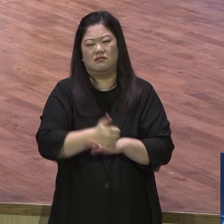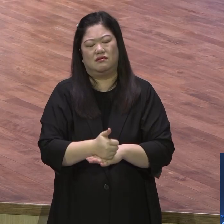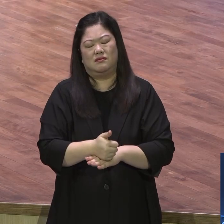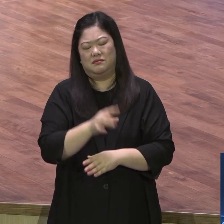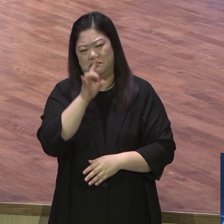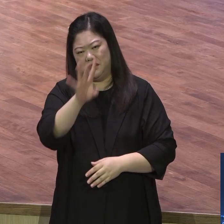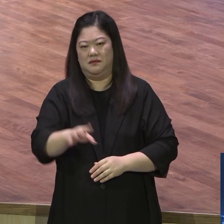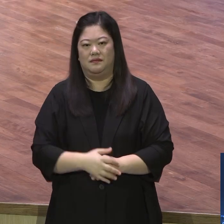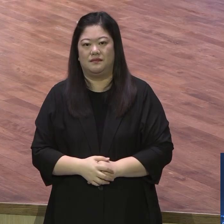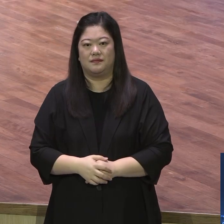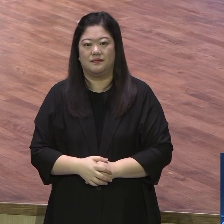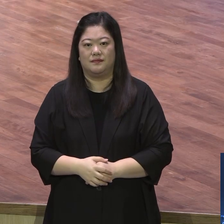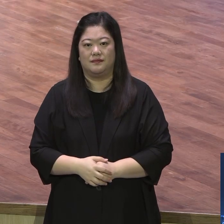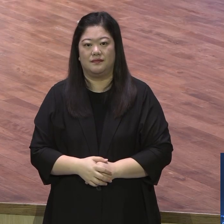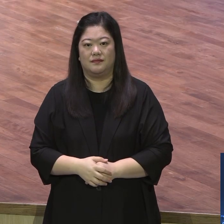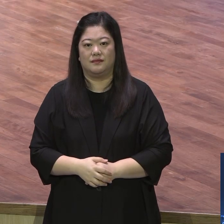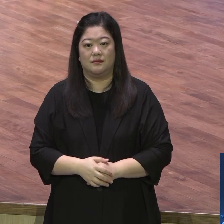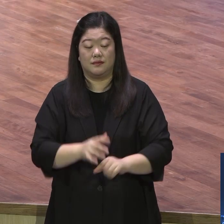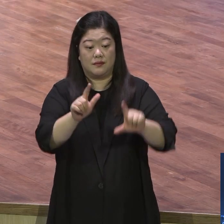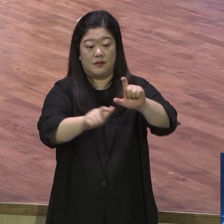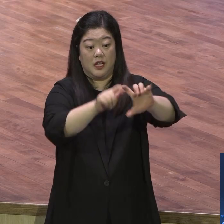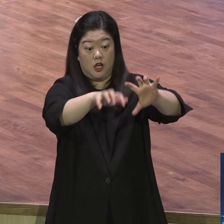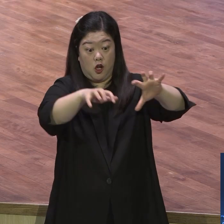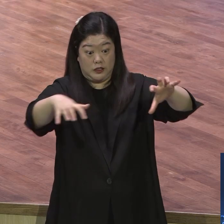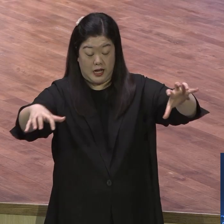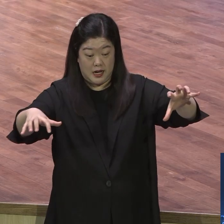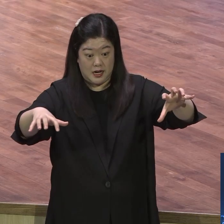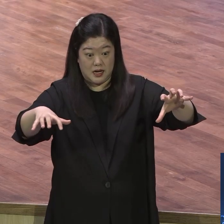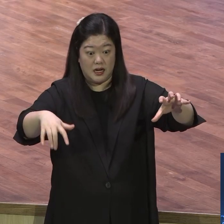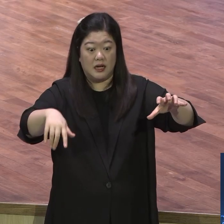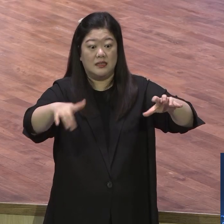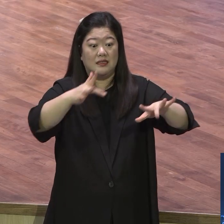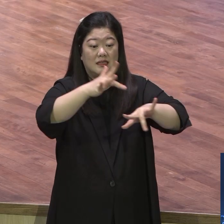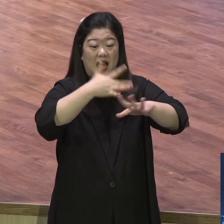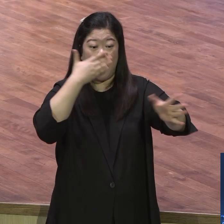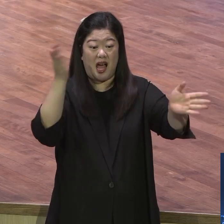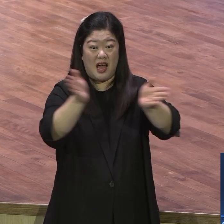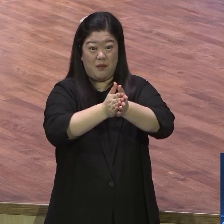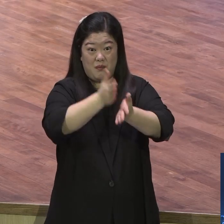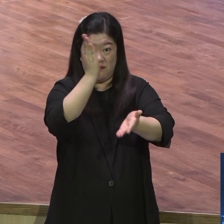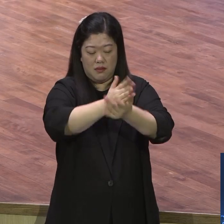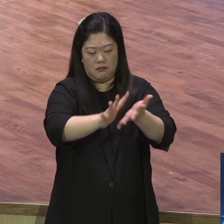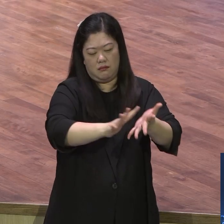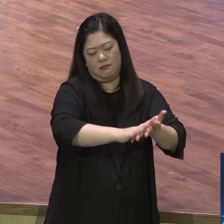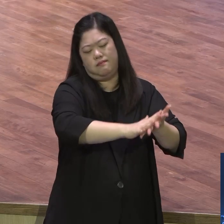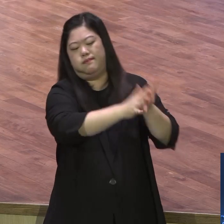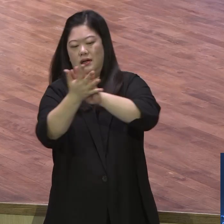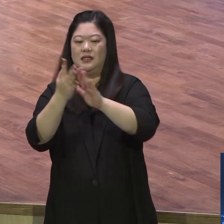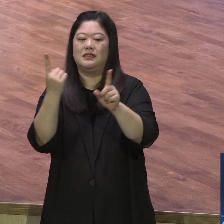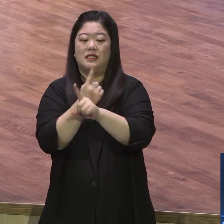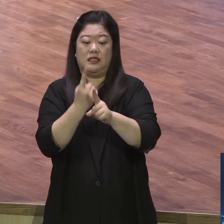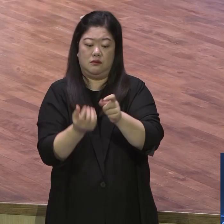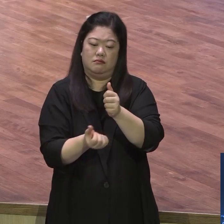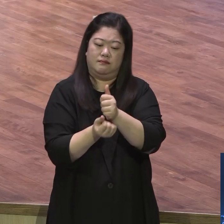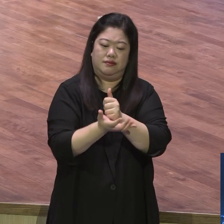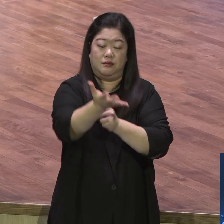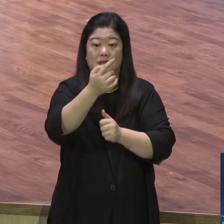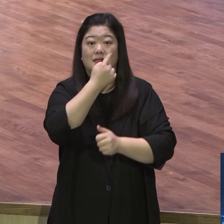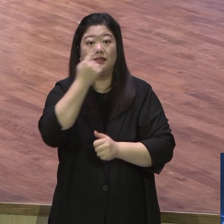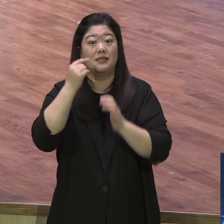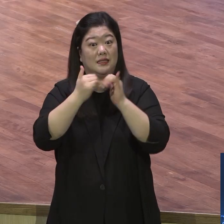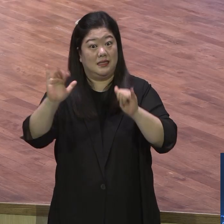비극을 180도로 전화시키는 절대 치유의 정인들 다 되시기를 제문으로 축복합니다